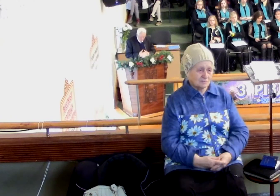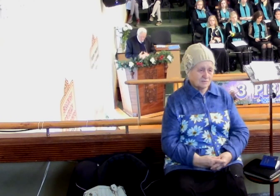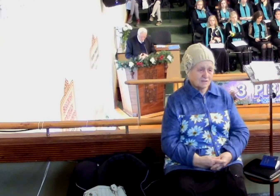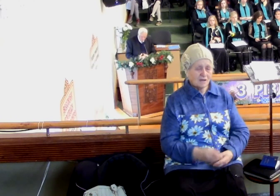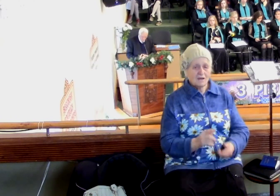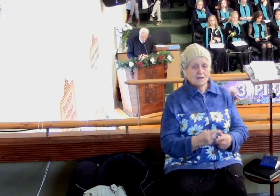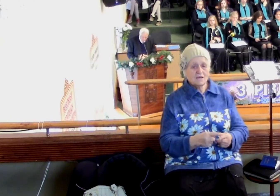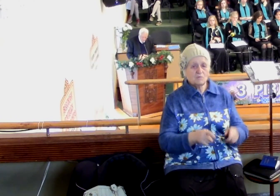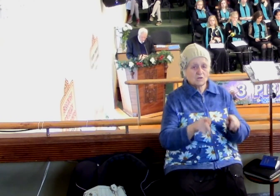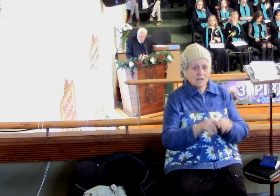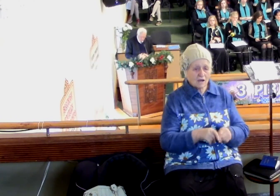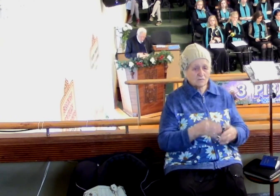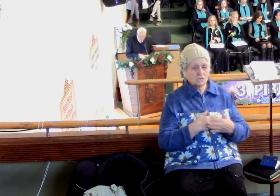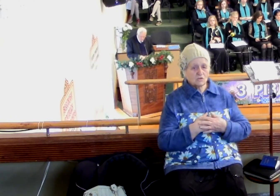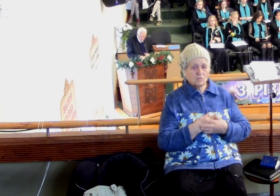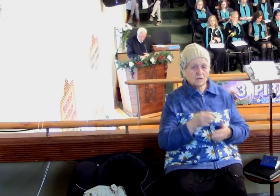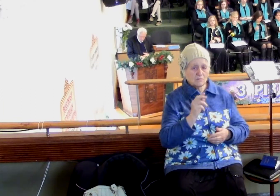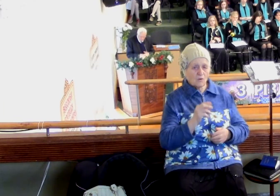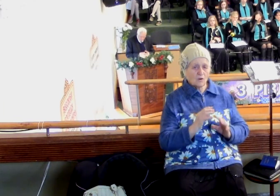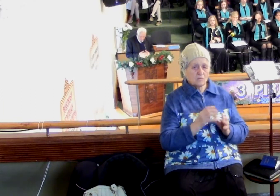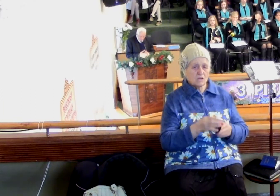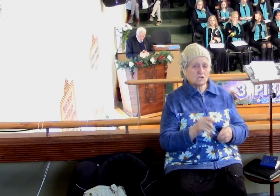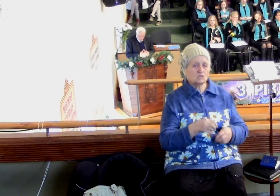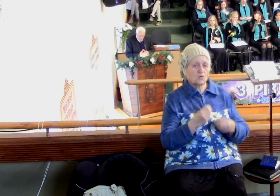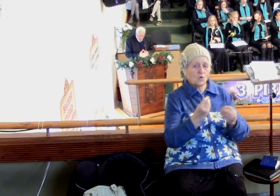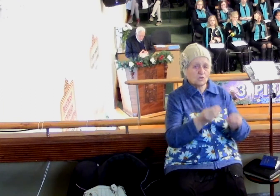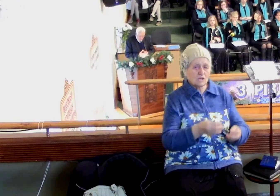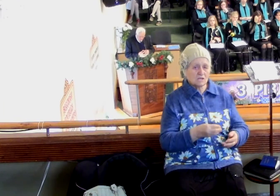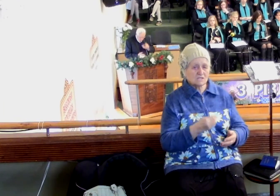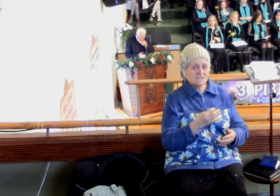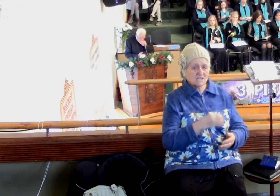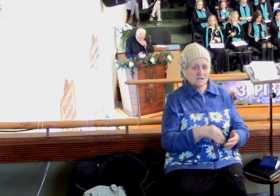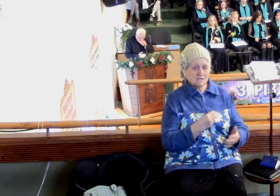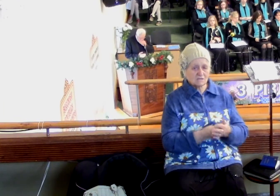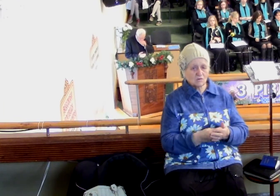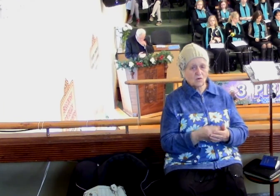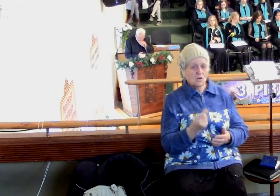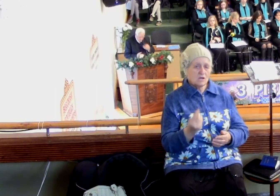Ибо так возлюбил Бог мир, что отдал Сына Своего